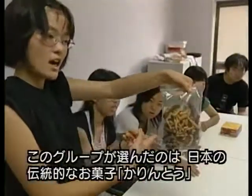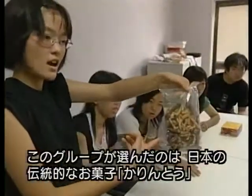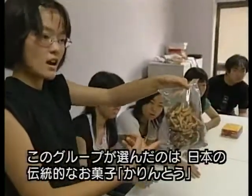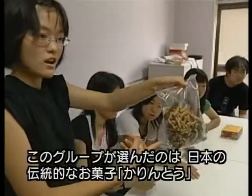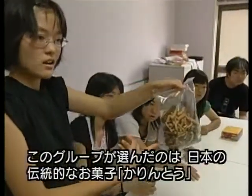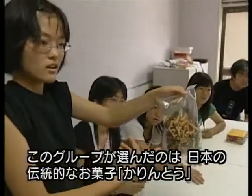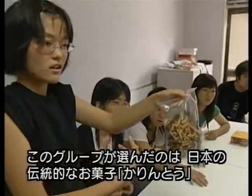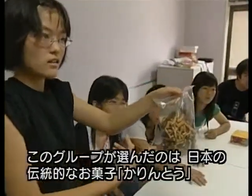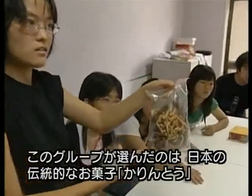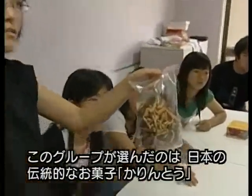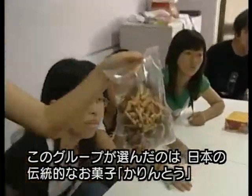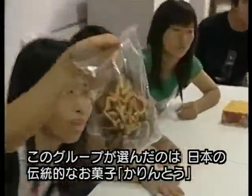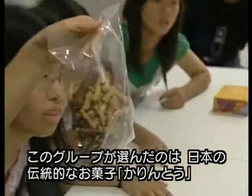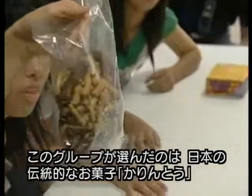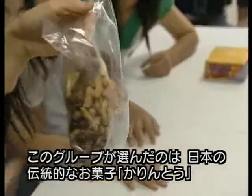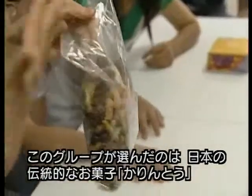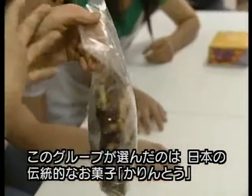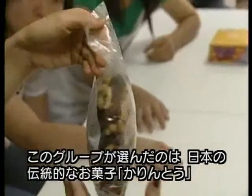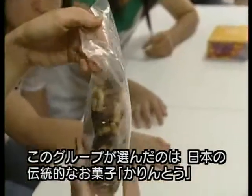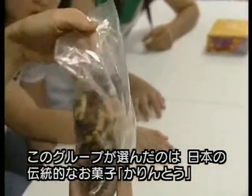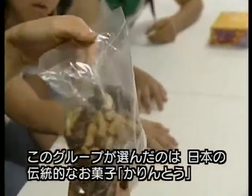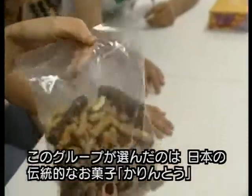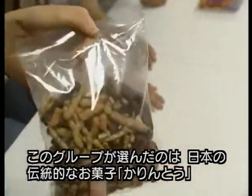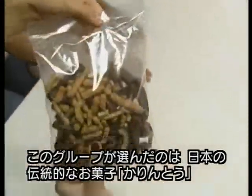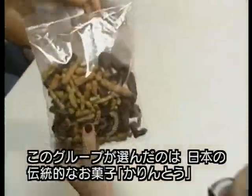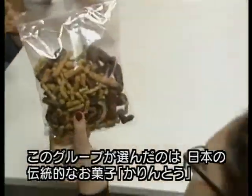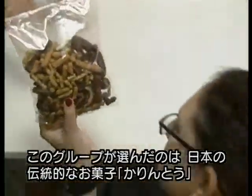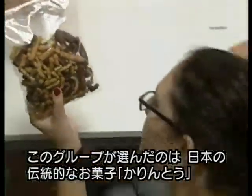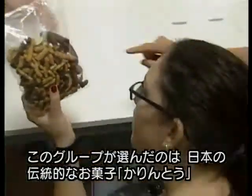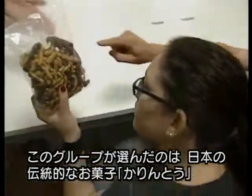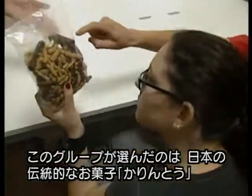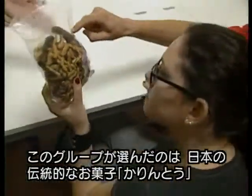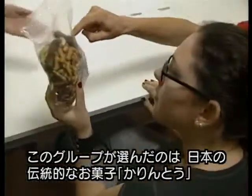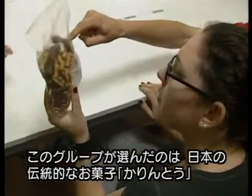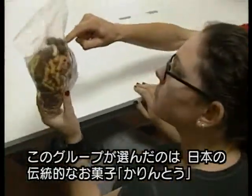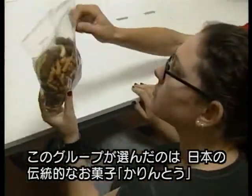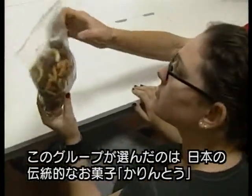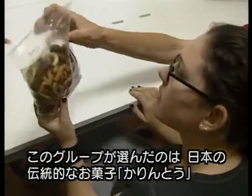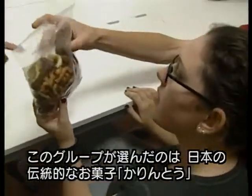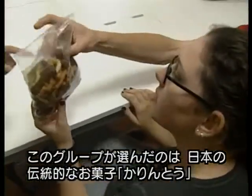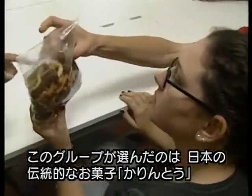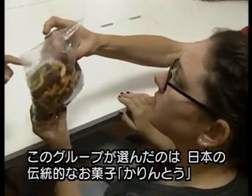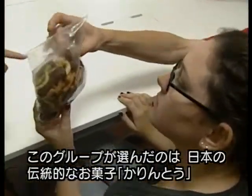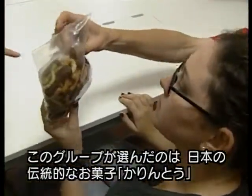このグループが選んだのは日本の伝統的なお菓子であるかりんとうです。